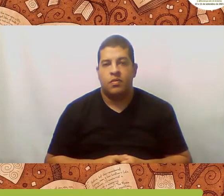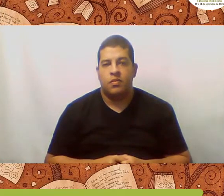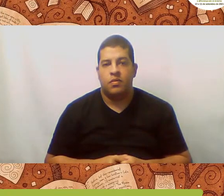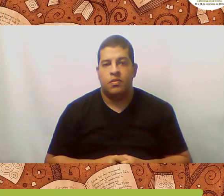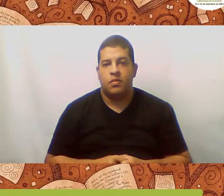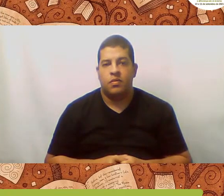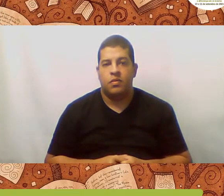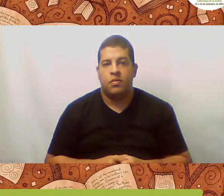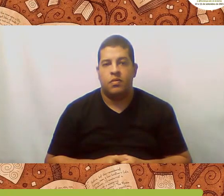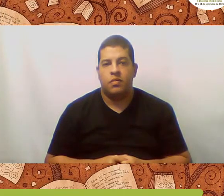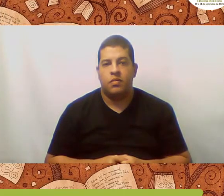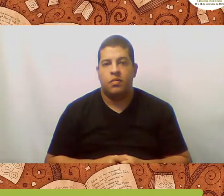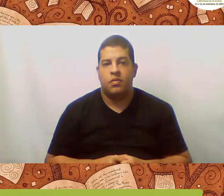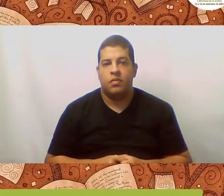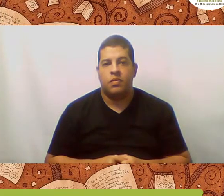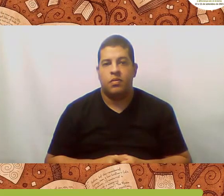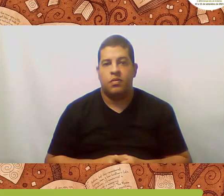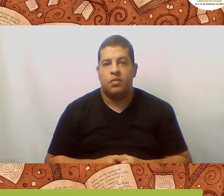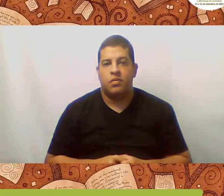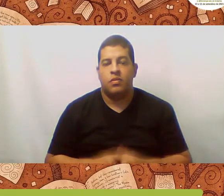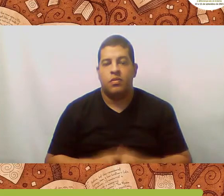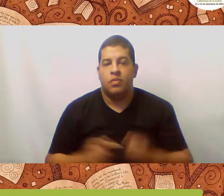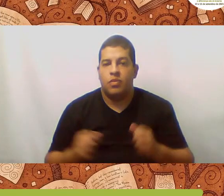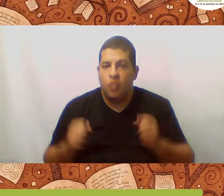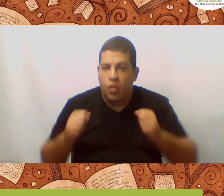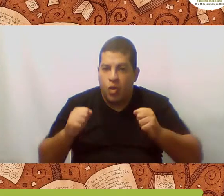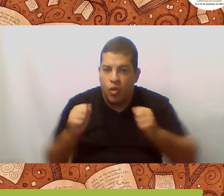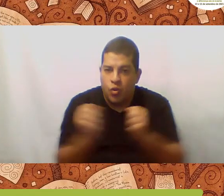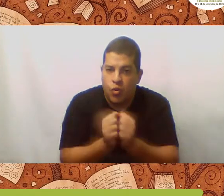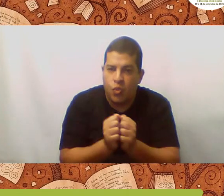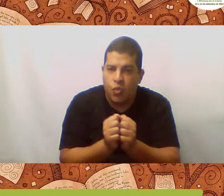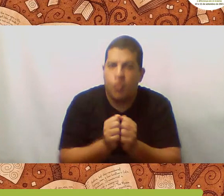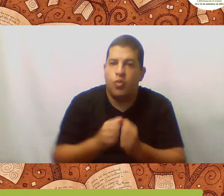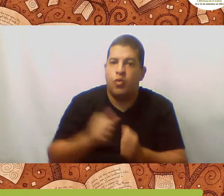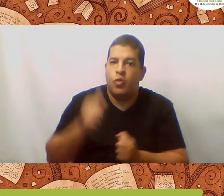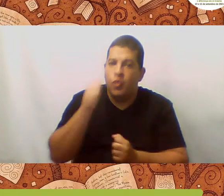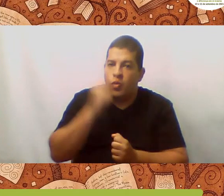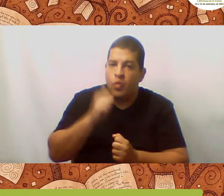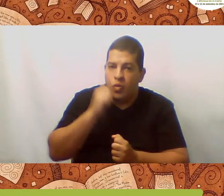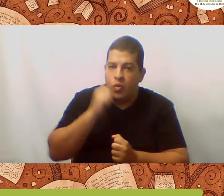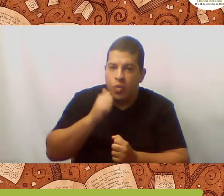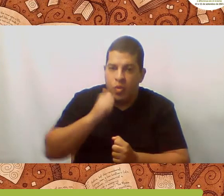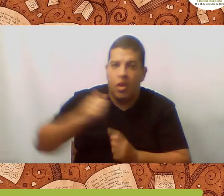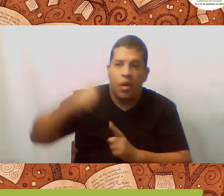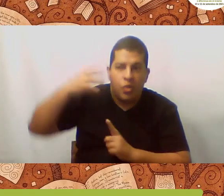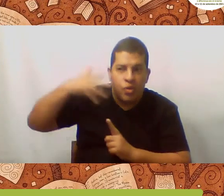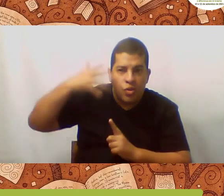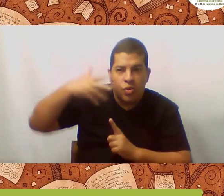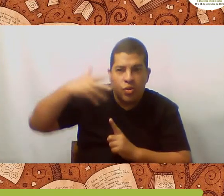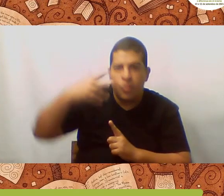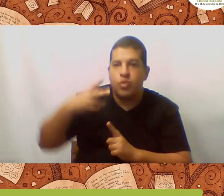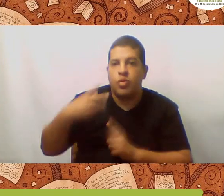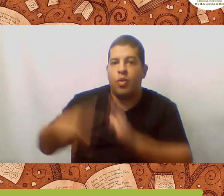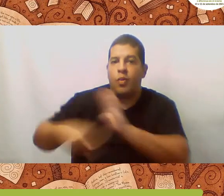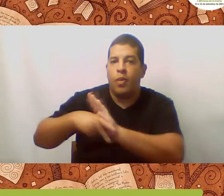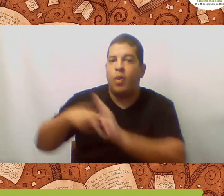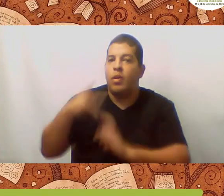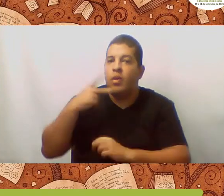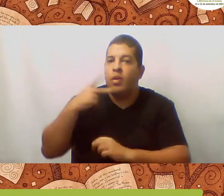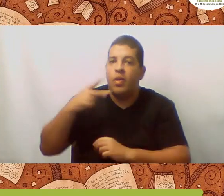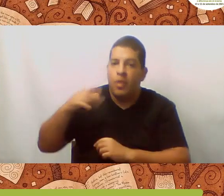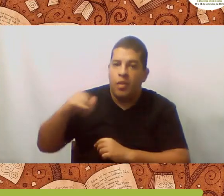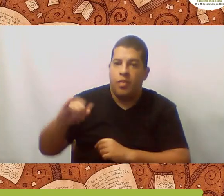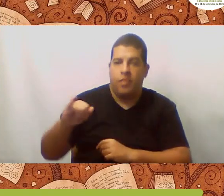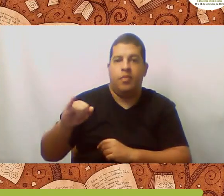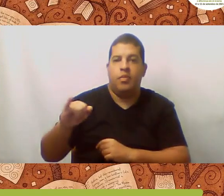junto dessa emancipação feminina, do campo do discurso patriarcal, né, que tentou ainda,